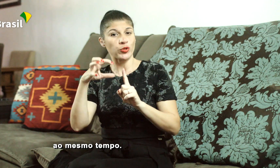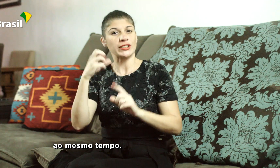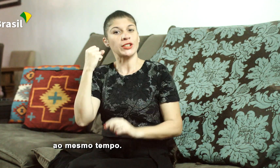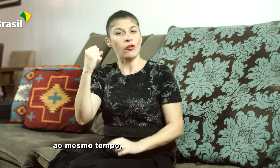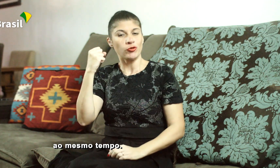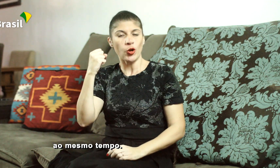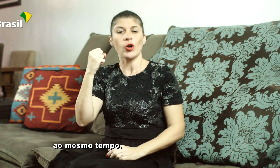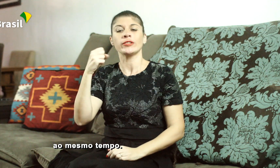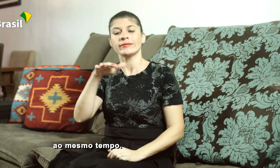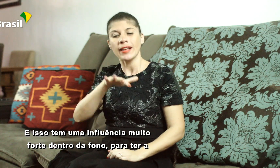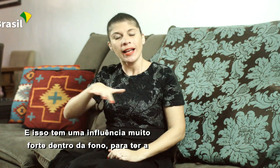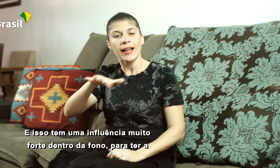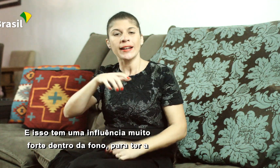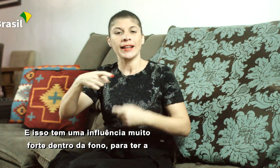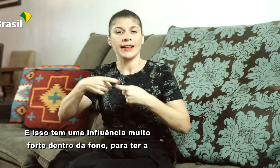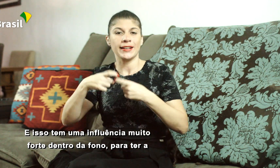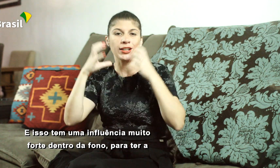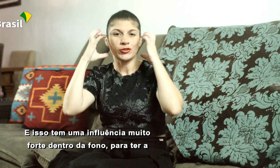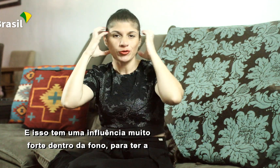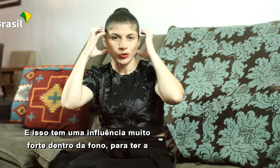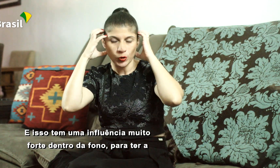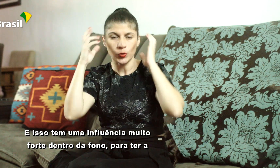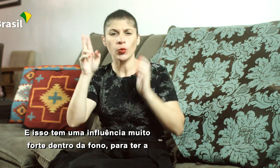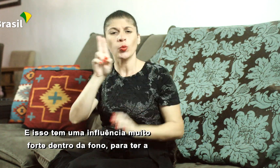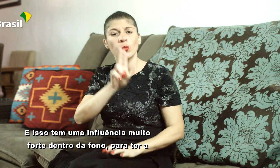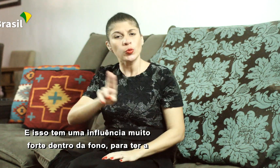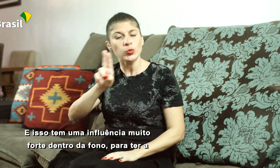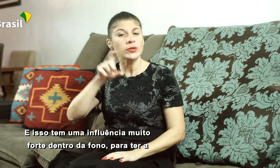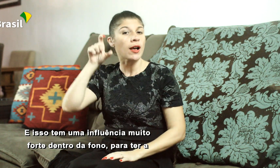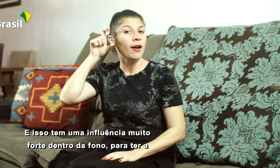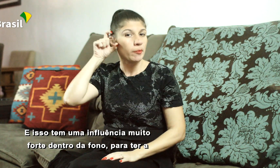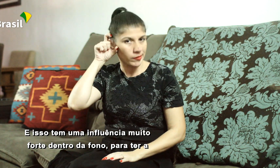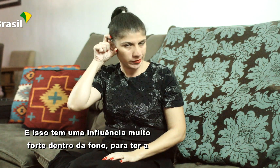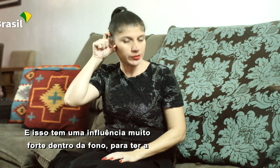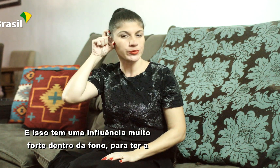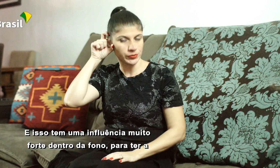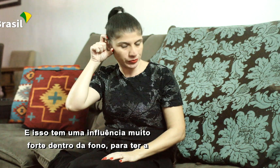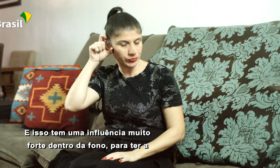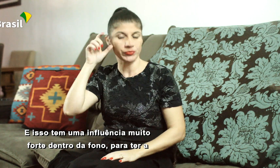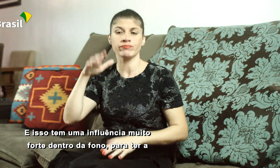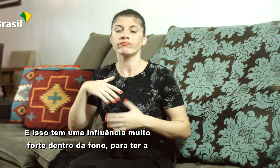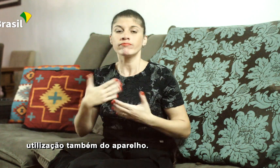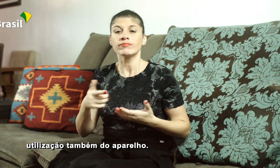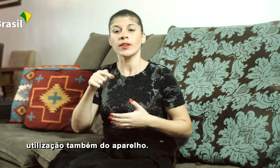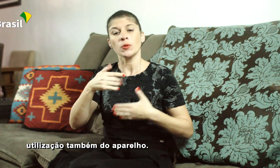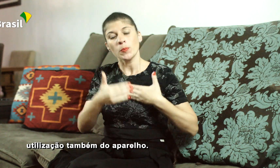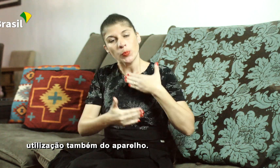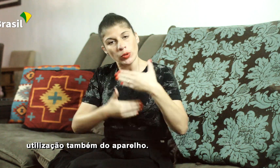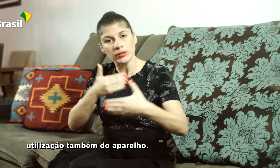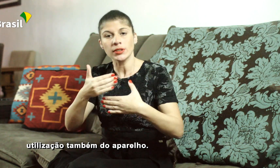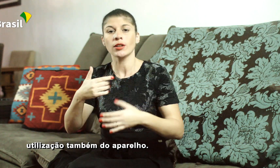tempo. Isso tem uma influência muito forte dentro da fono para ter a utilização também do